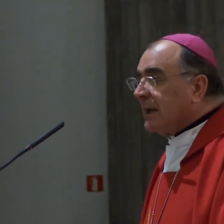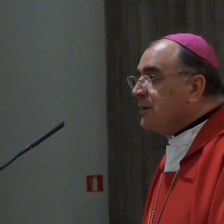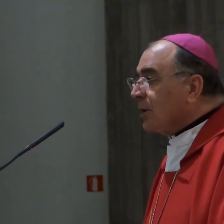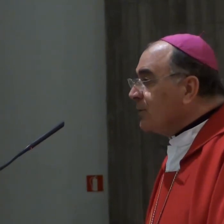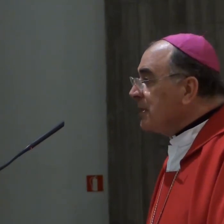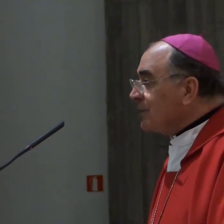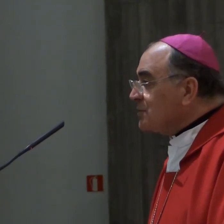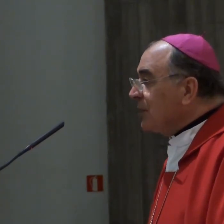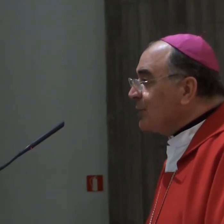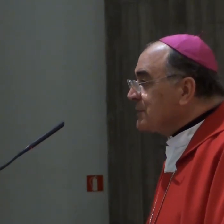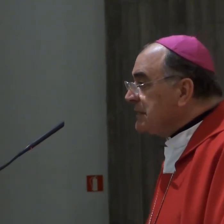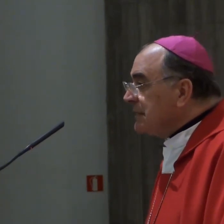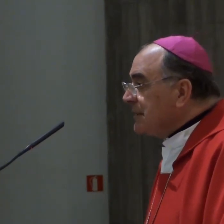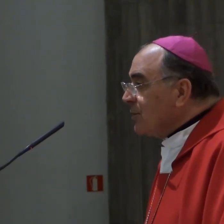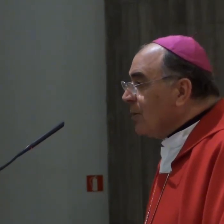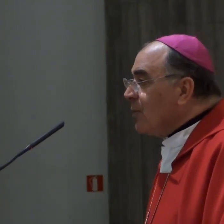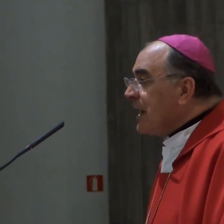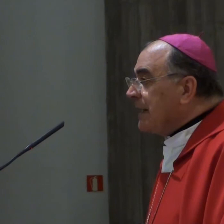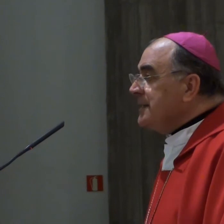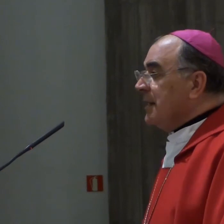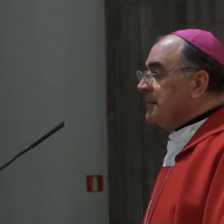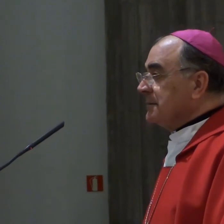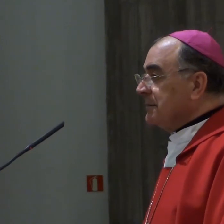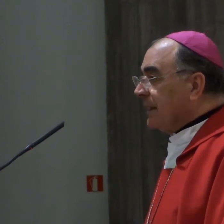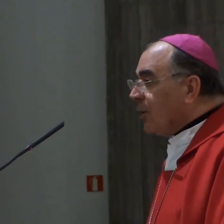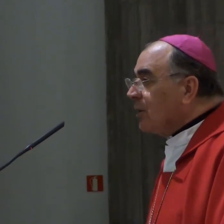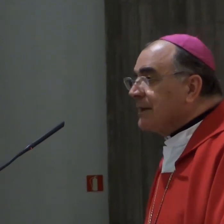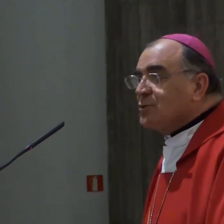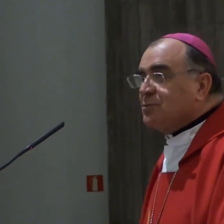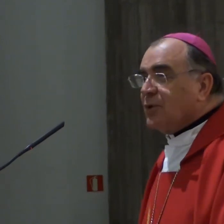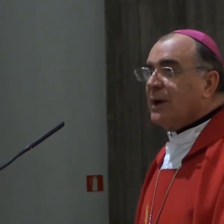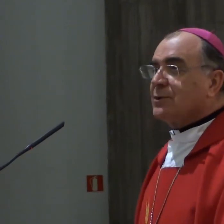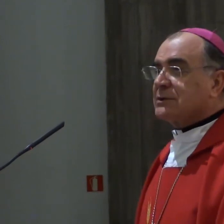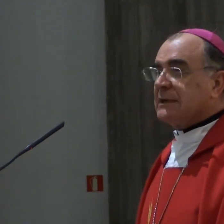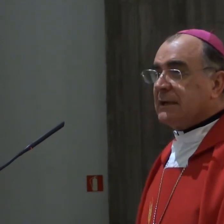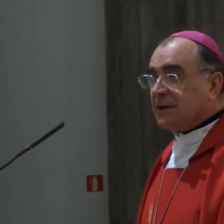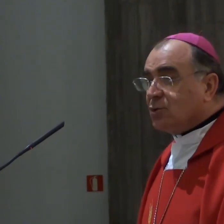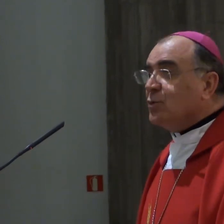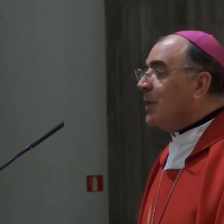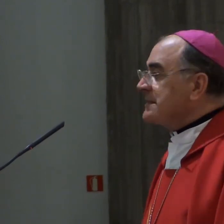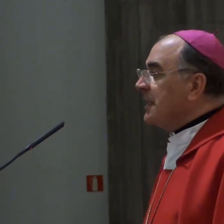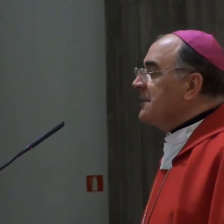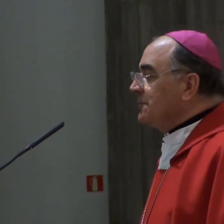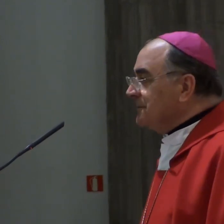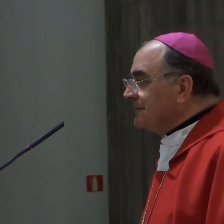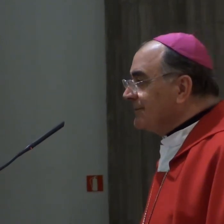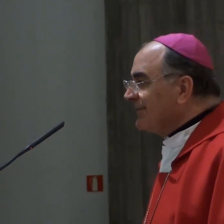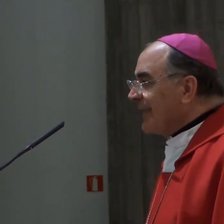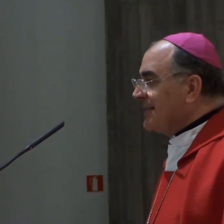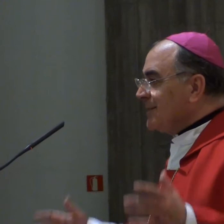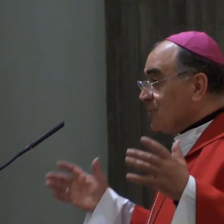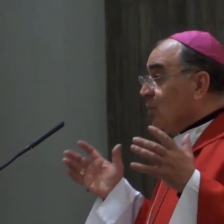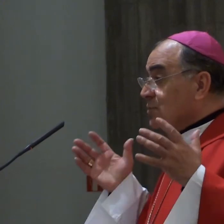he querido reunir a tus hijos como una gallina Recoge a sus polluelos y y